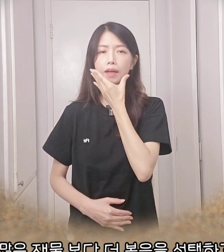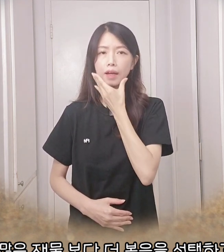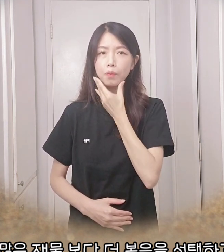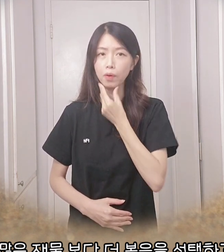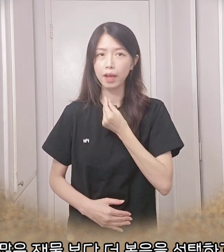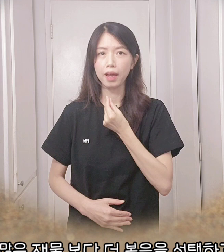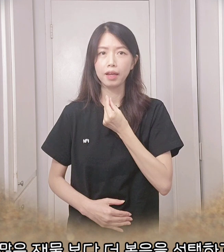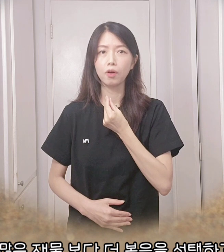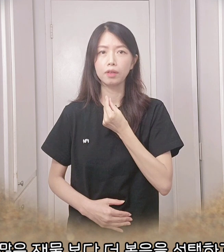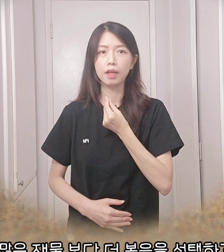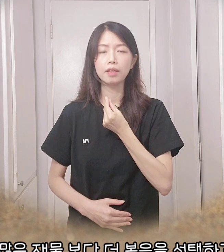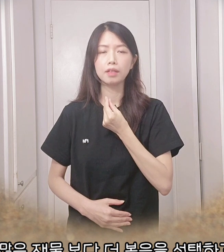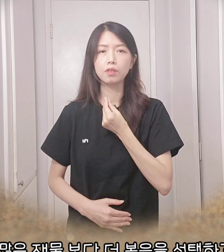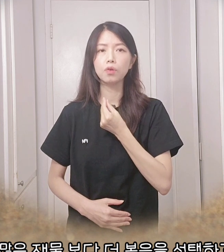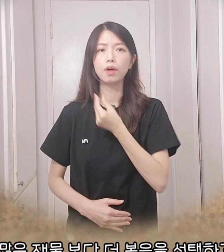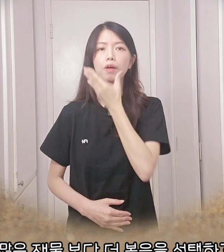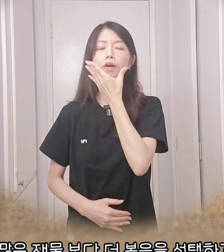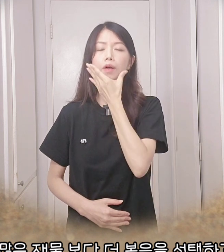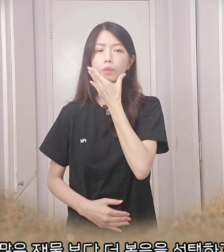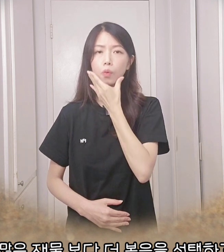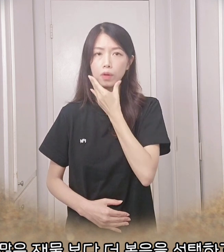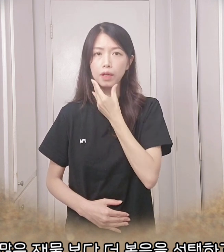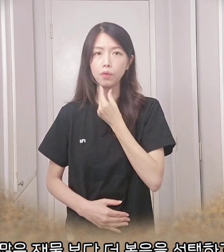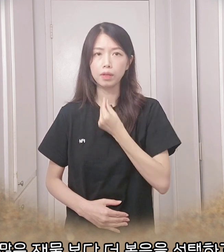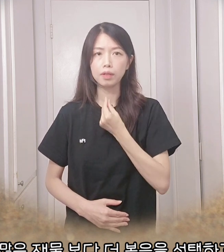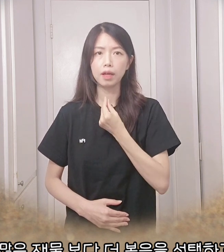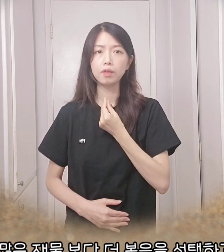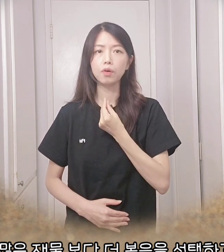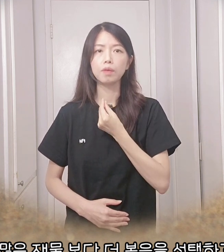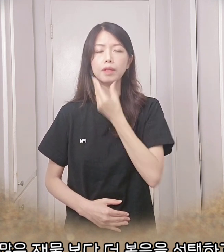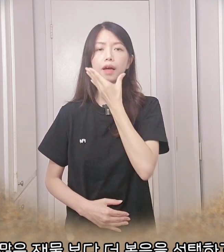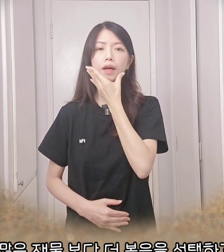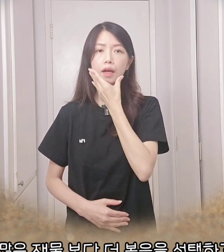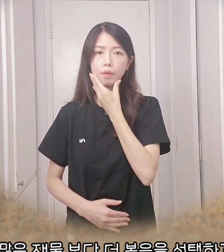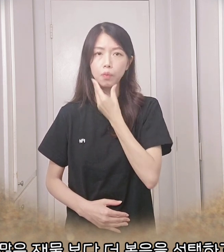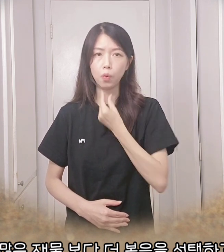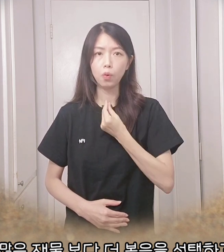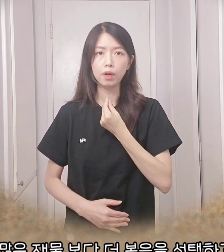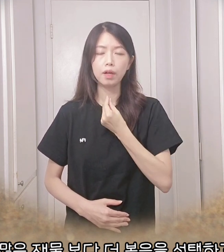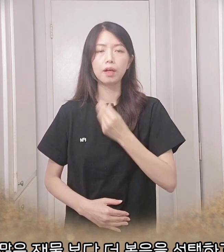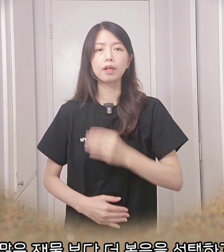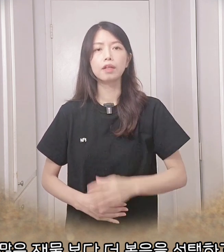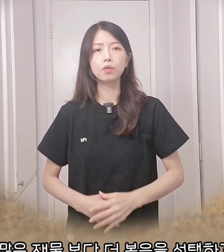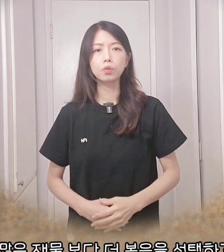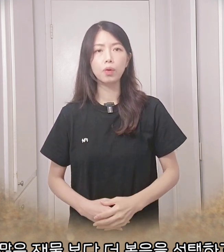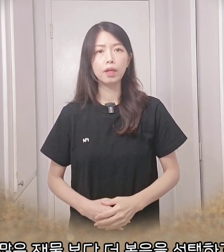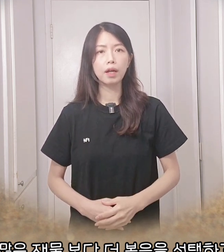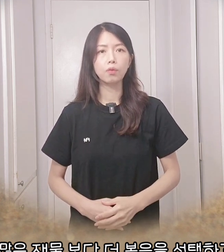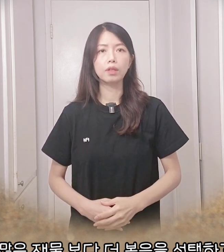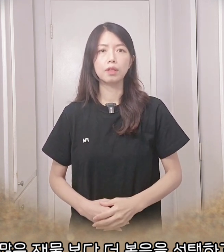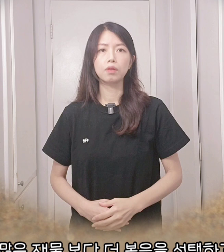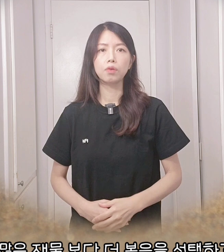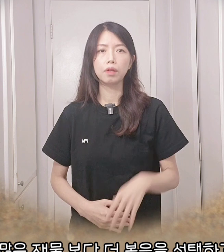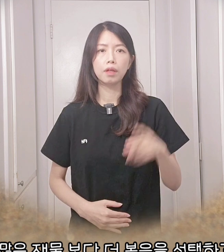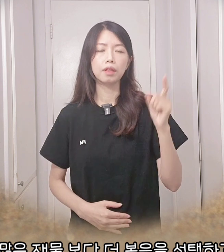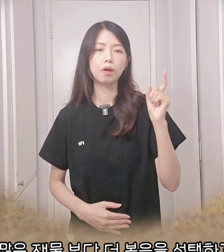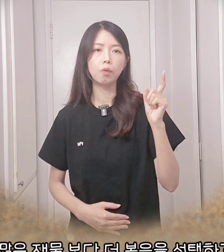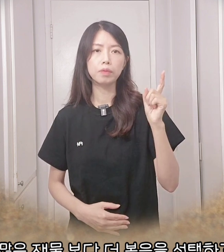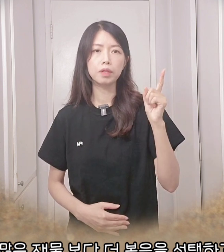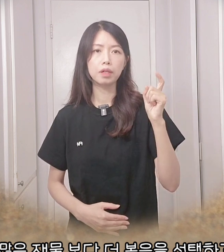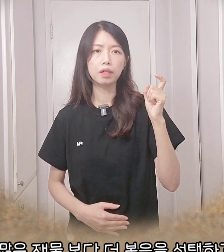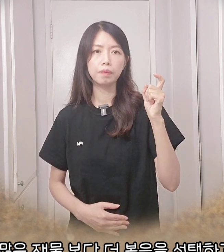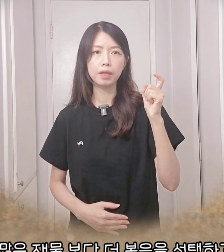됩니다. 행복해 이럴 때 쓰는 수어예요. 복이라고 하는 뜻의 수어입니다. 복. 그리고 소리라고 하는 뜻의